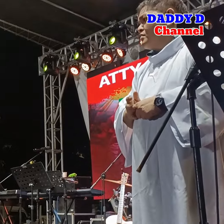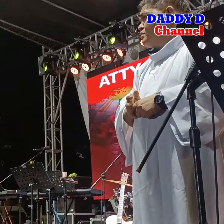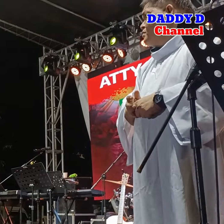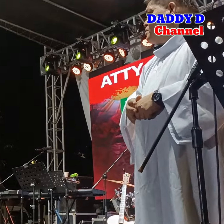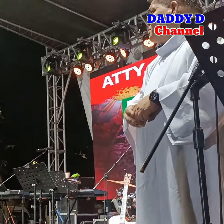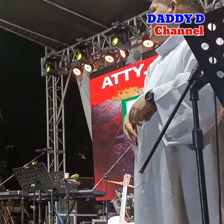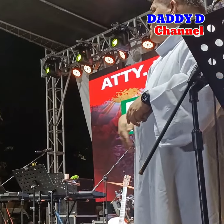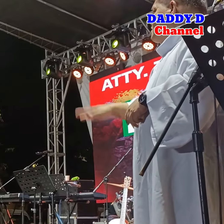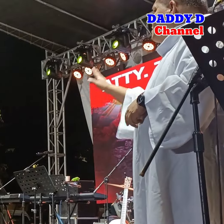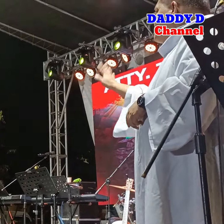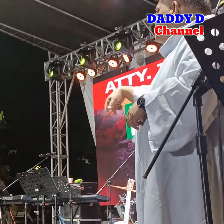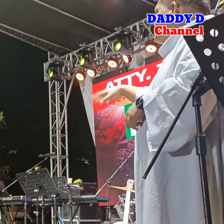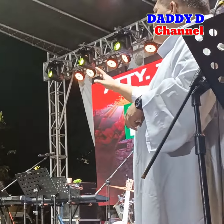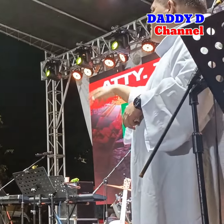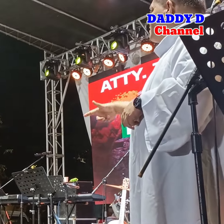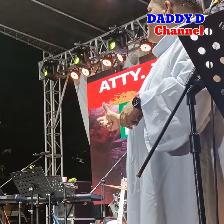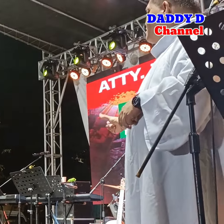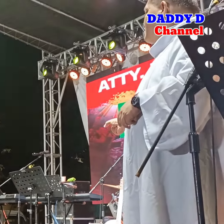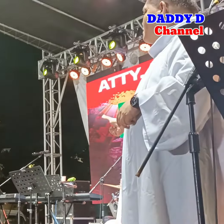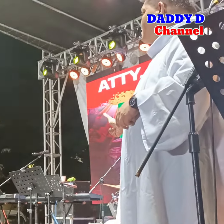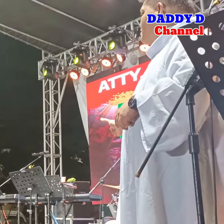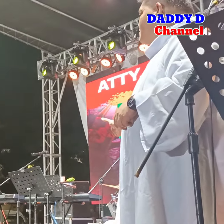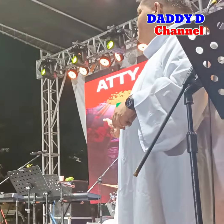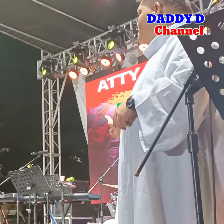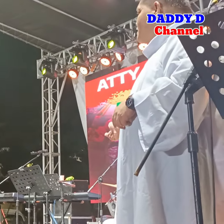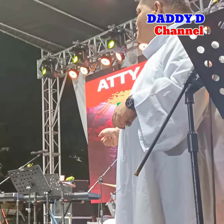Tapastin, driver!